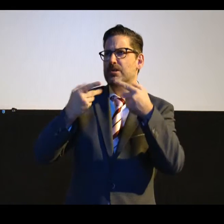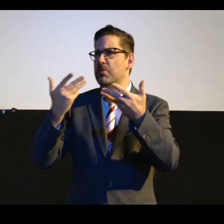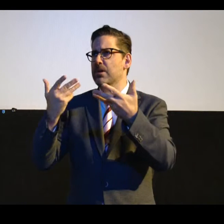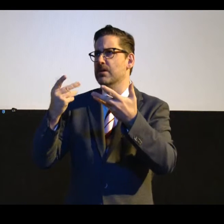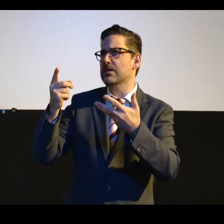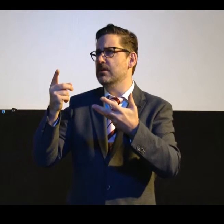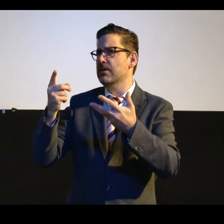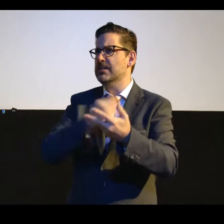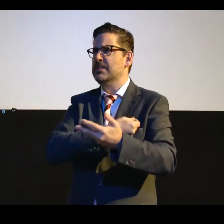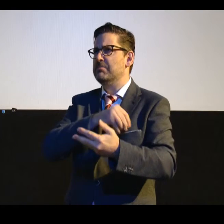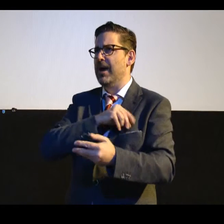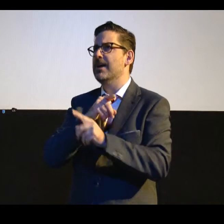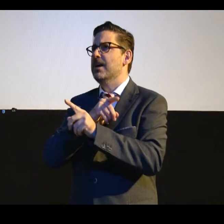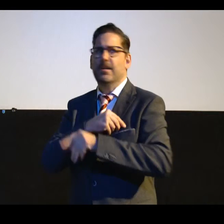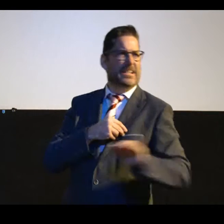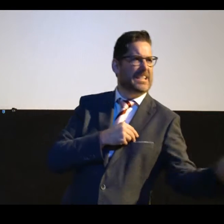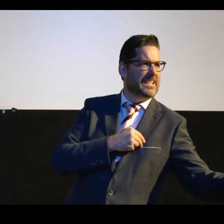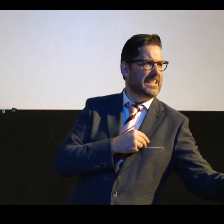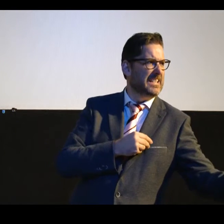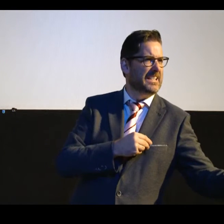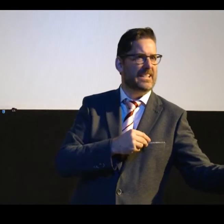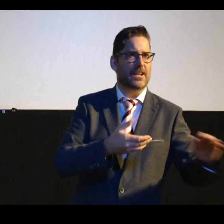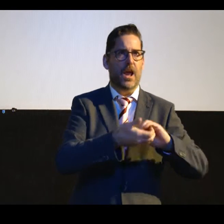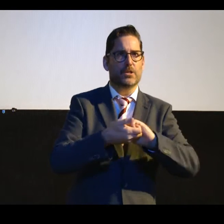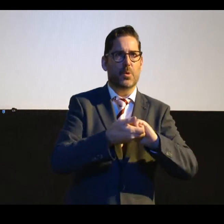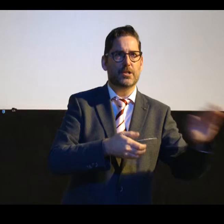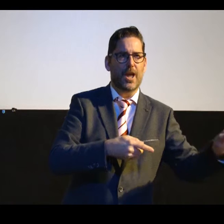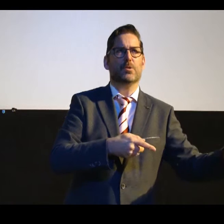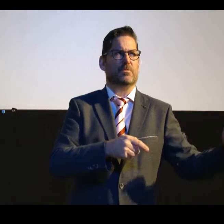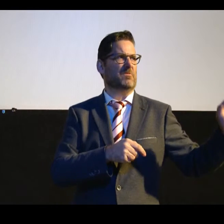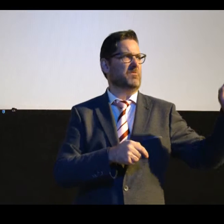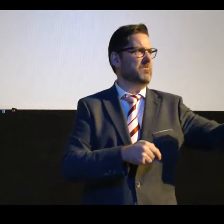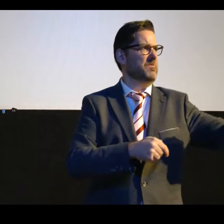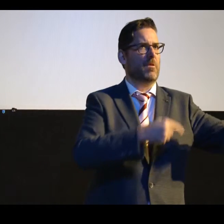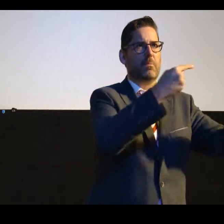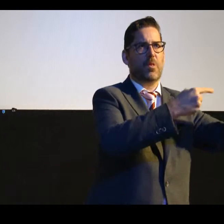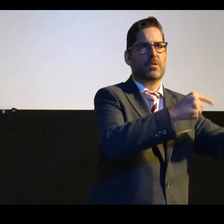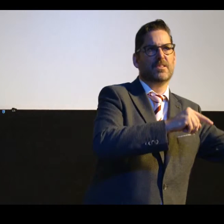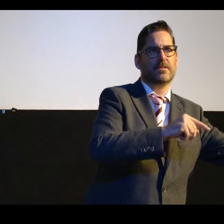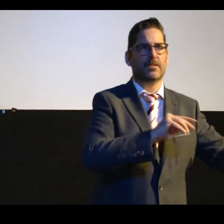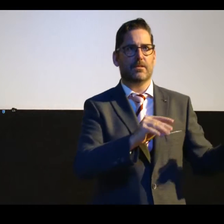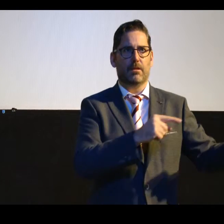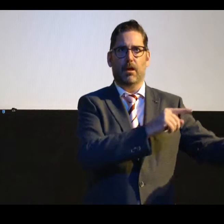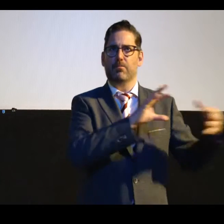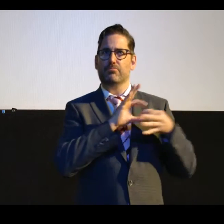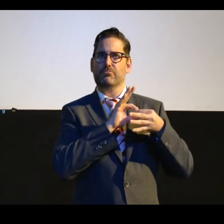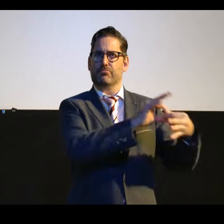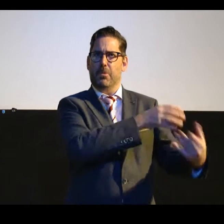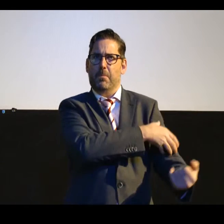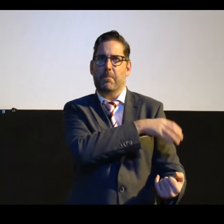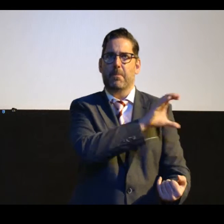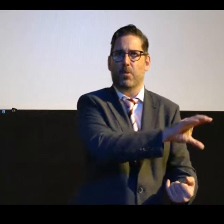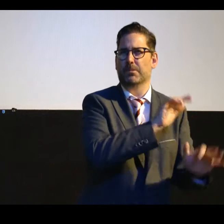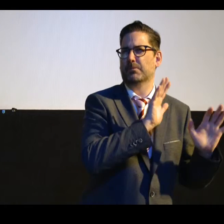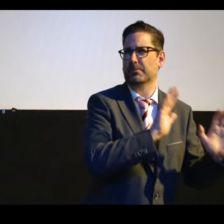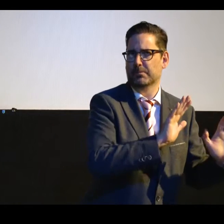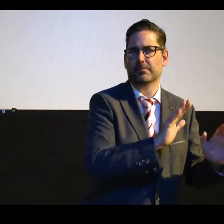ampliar, el diálogo con instituciones públicas y agentes políticos para